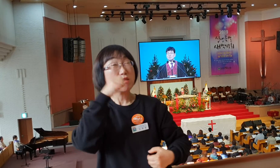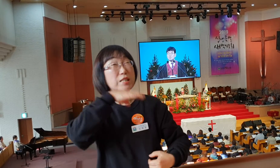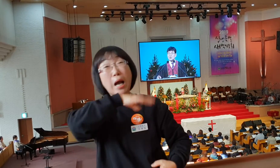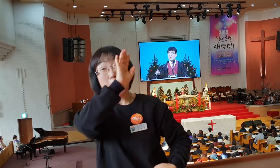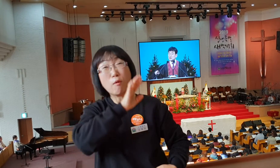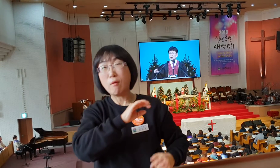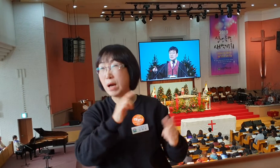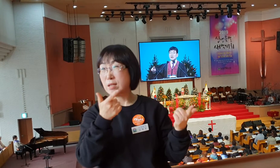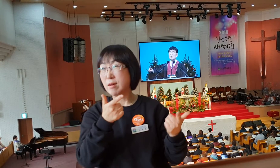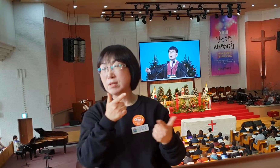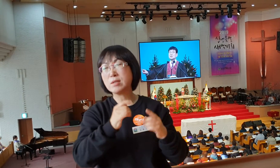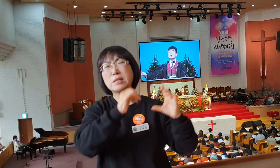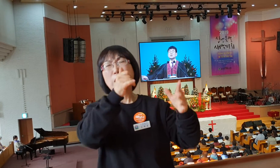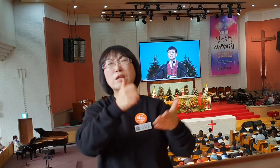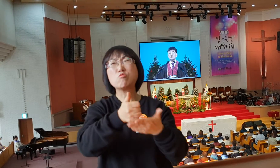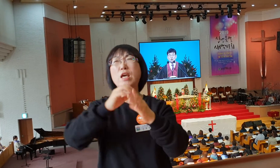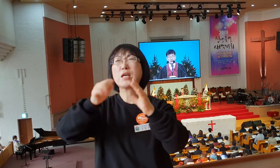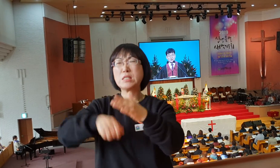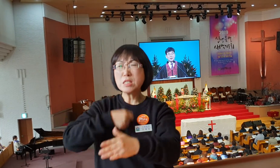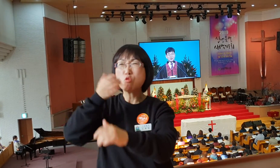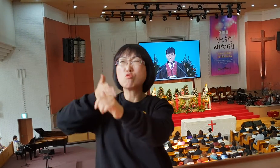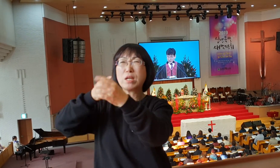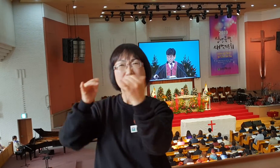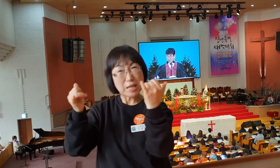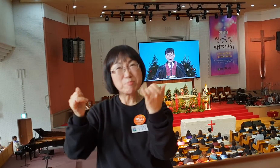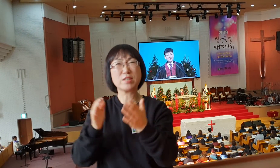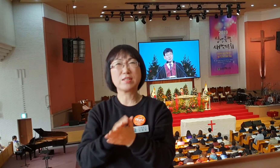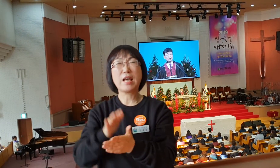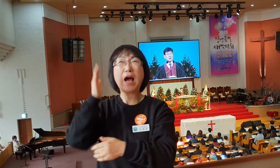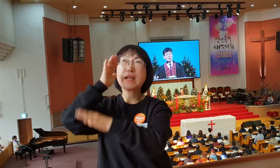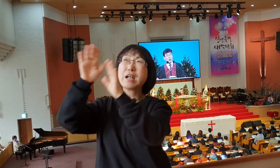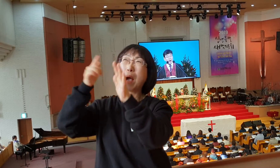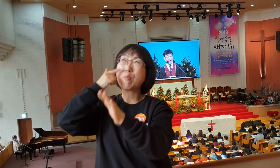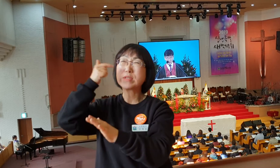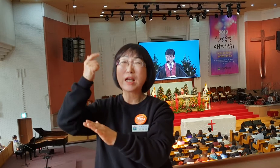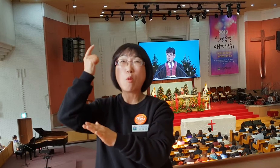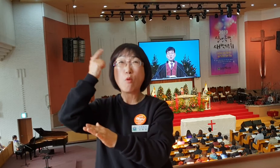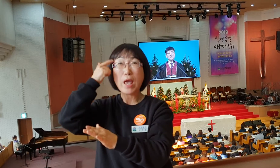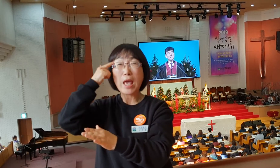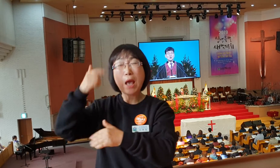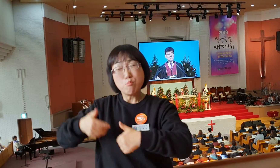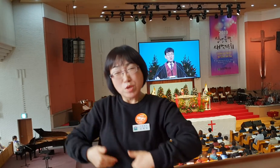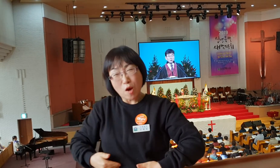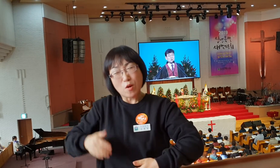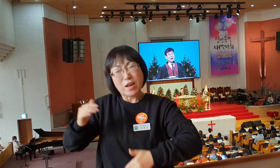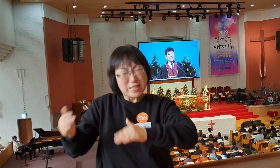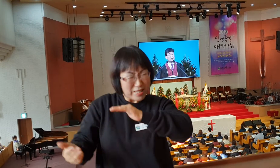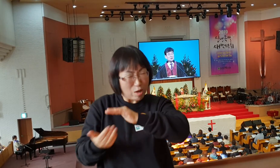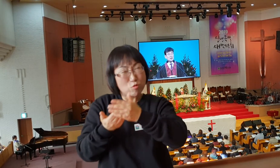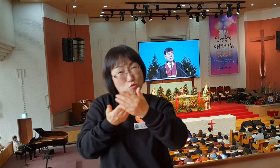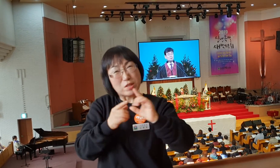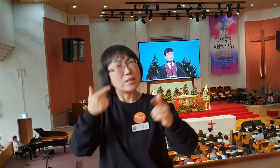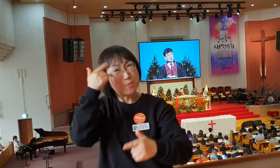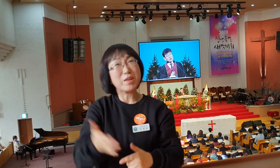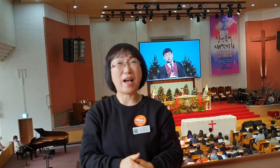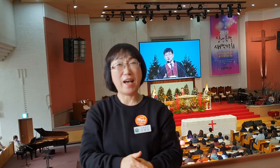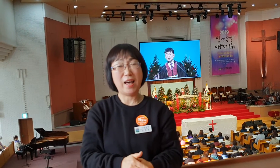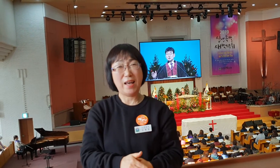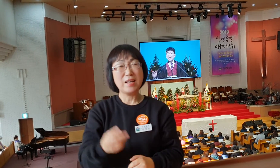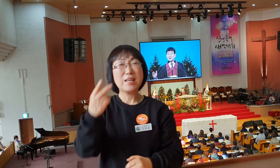그 나라가 그 의리를 구하는 사람들 하늘아버지가 왜 필요한 것들로 채우지 않으십니까